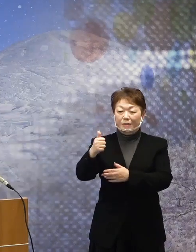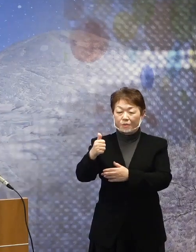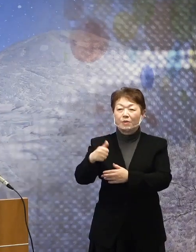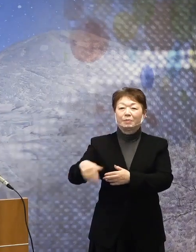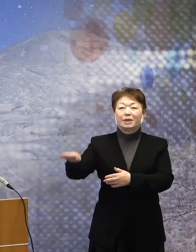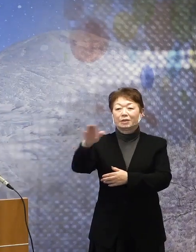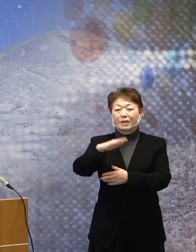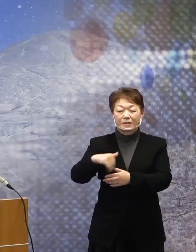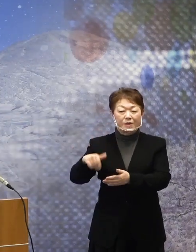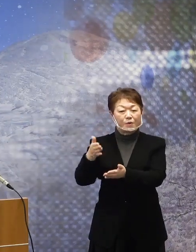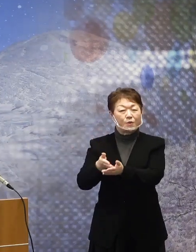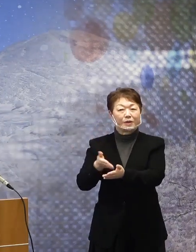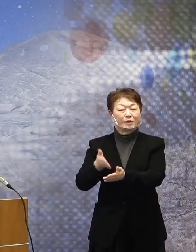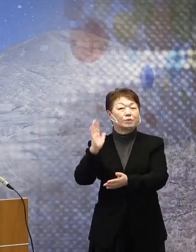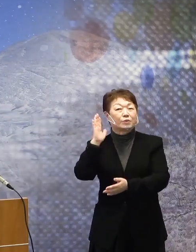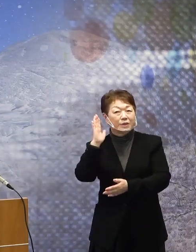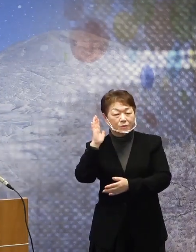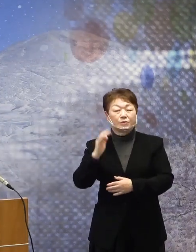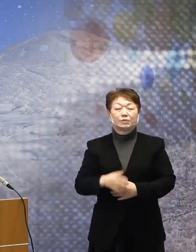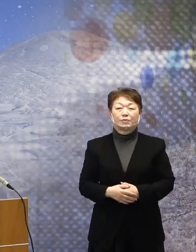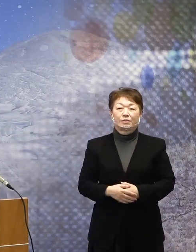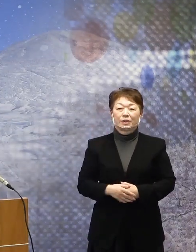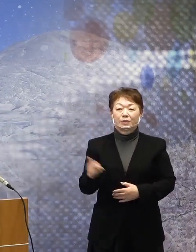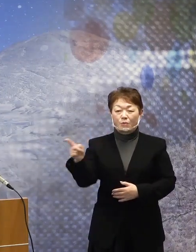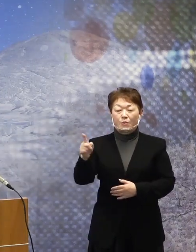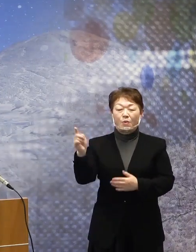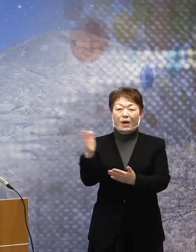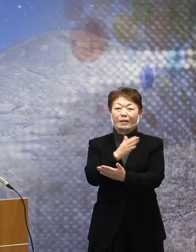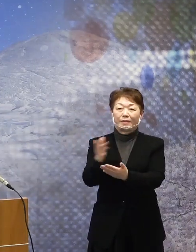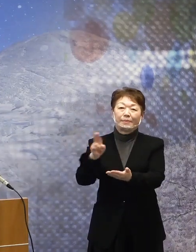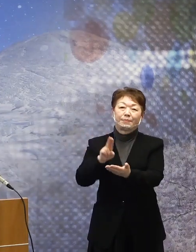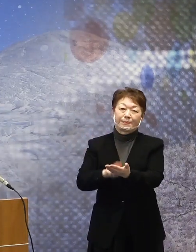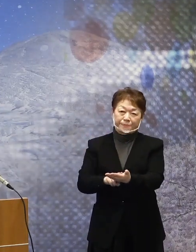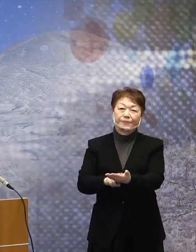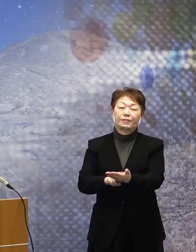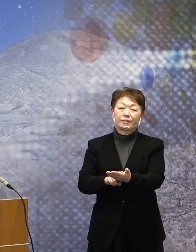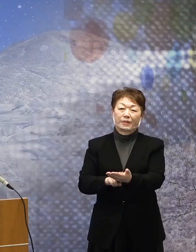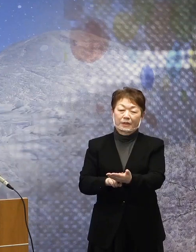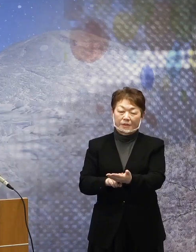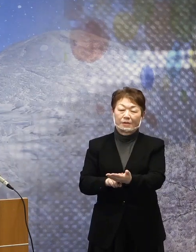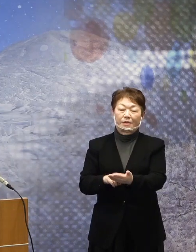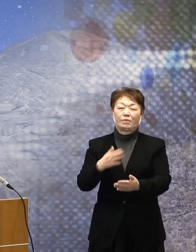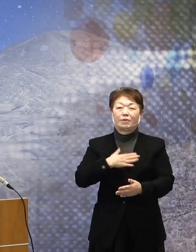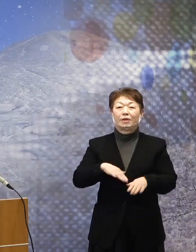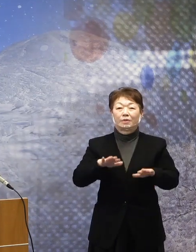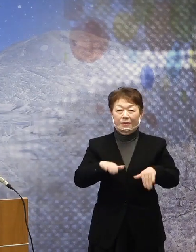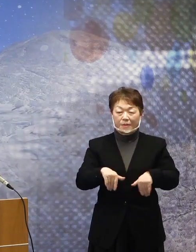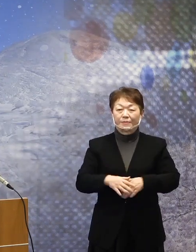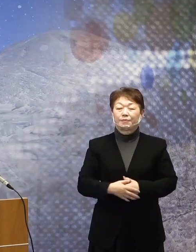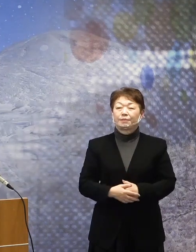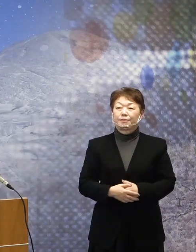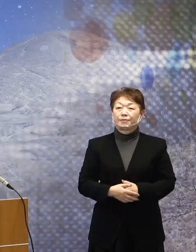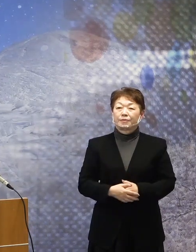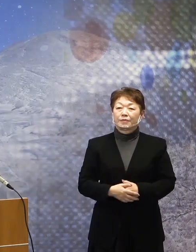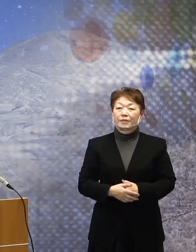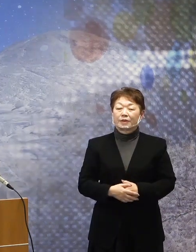ますというご説明でしたので、まあ、その専門家の皆さんのご判断を踏まえてだろうなという感触は受けたまってましたが、そういう意味では認められると認